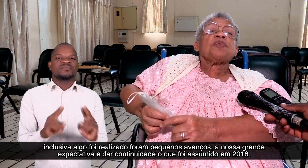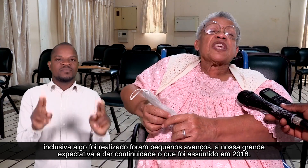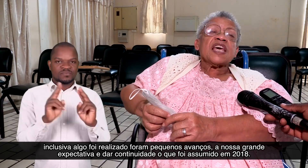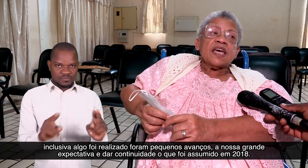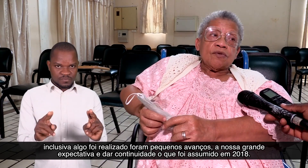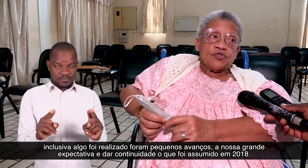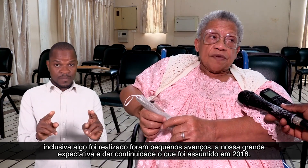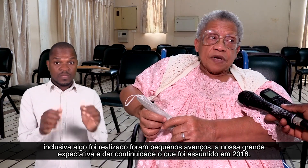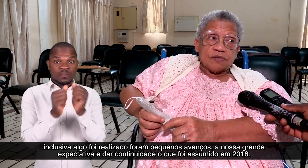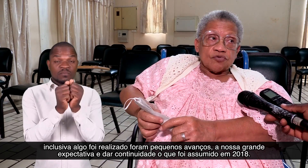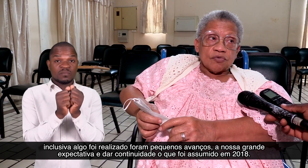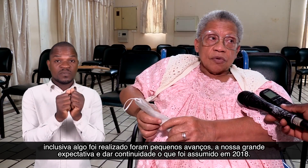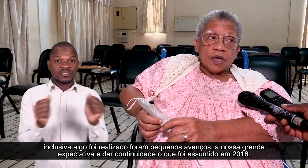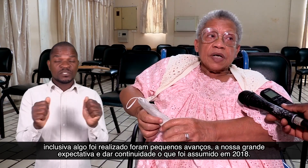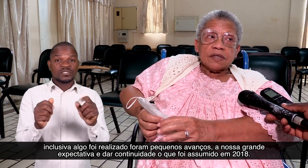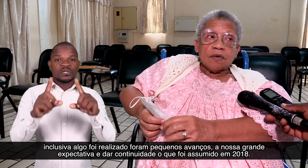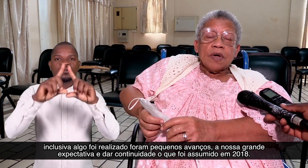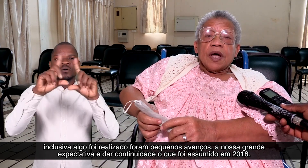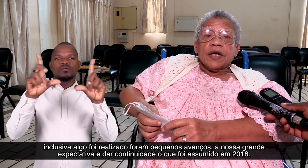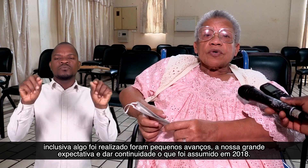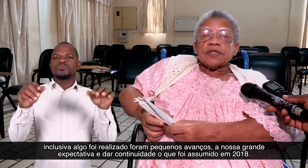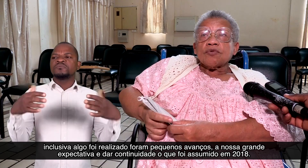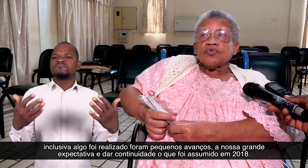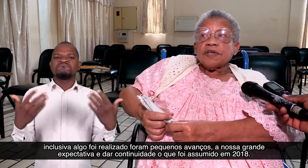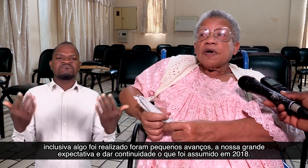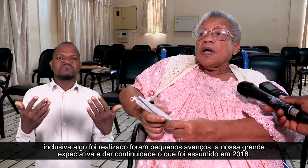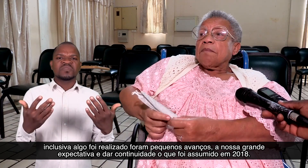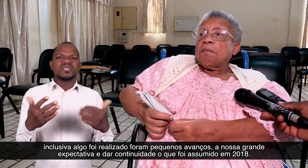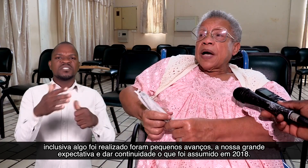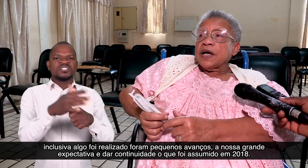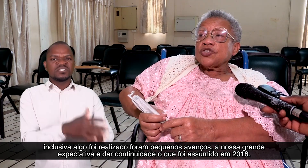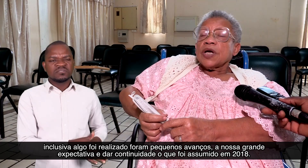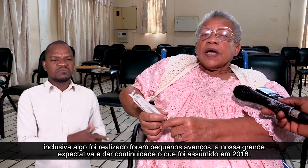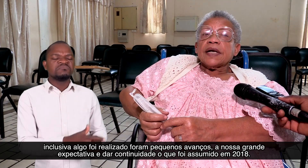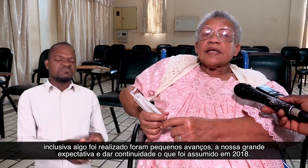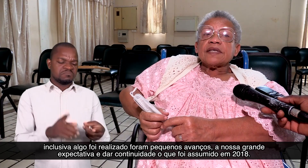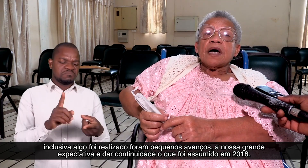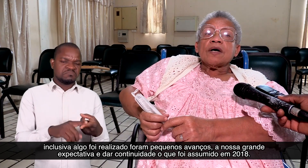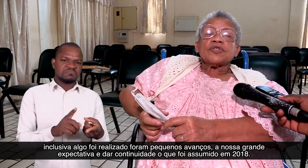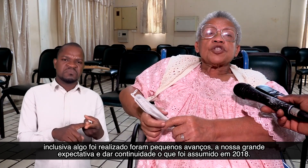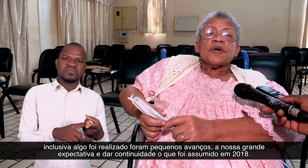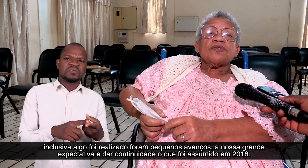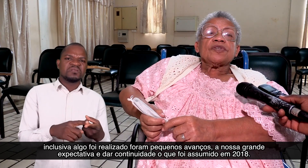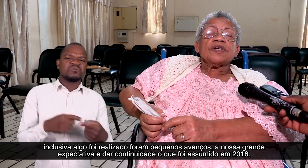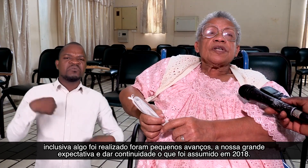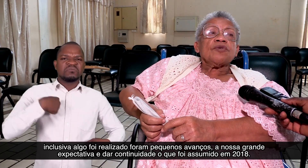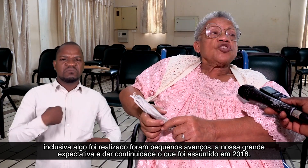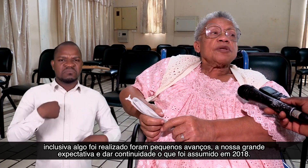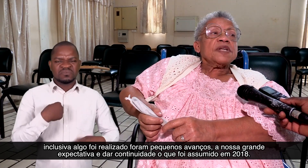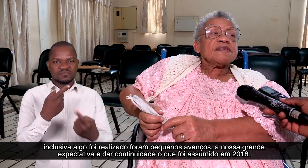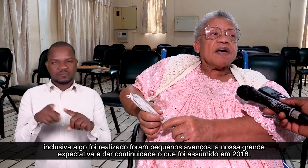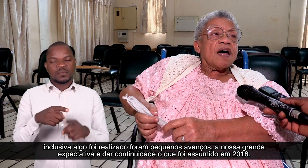alguns pequenos avanços em relação à educação inclusiva, mas em relação aos aspectos de